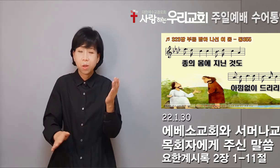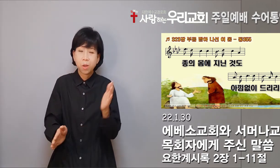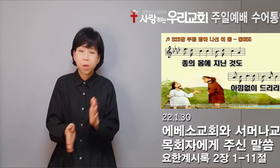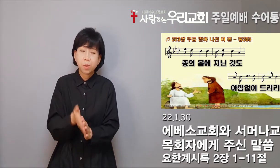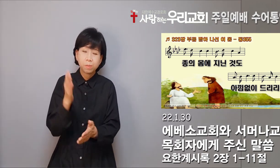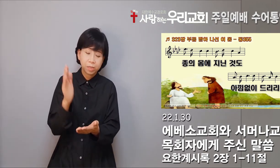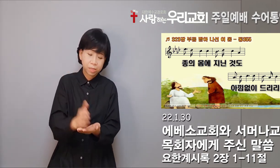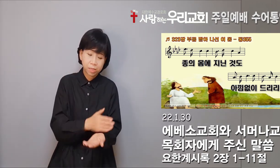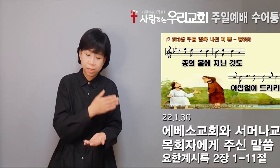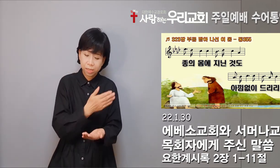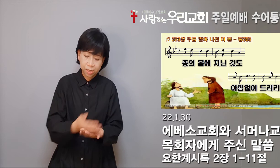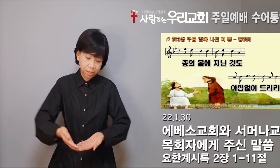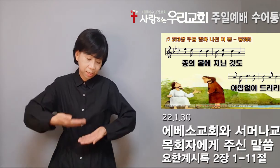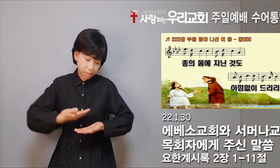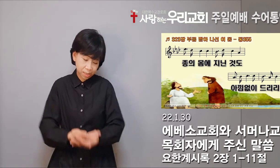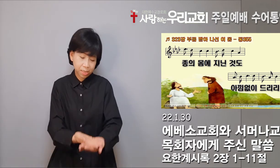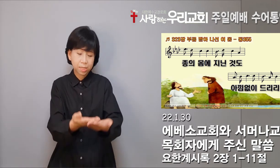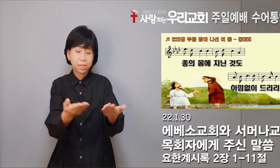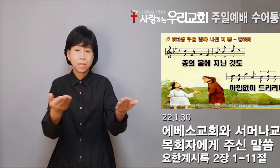아낌없이